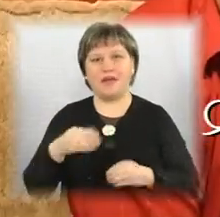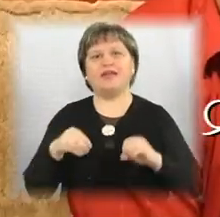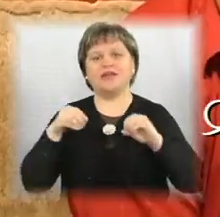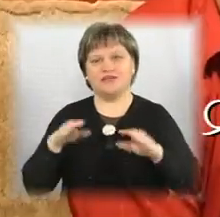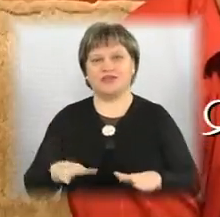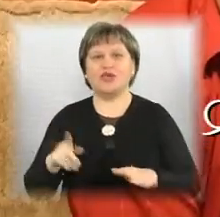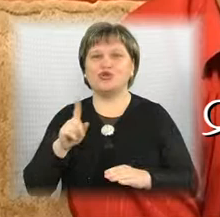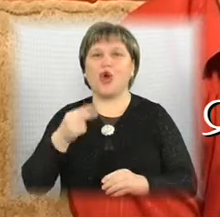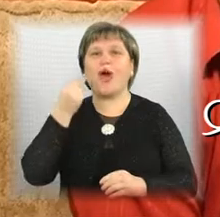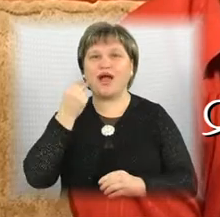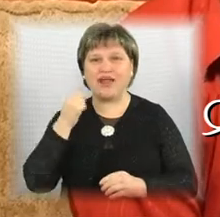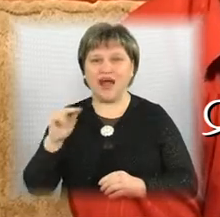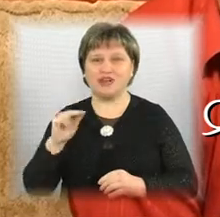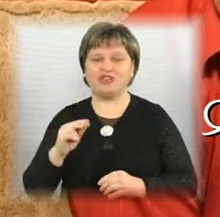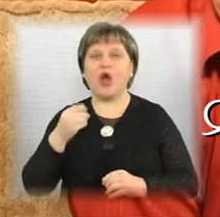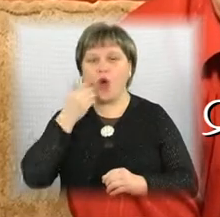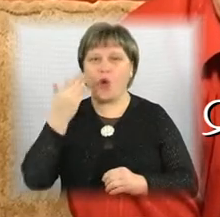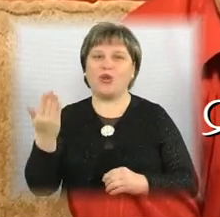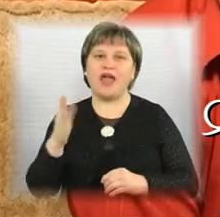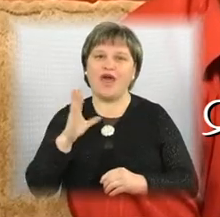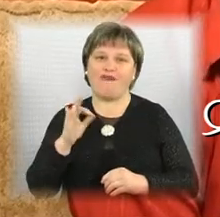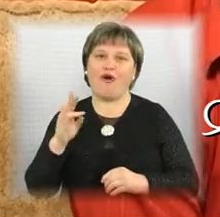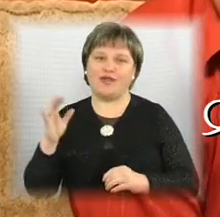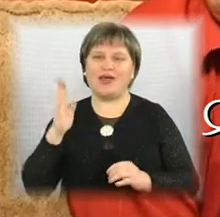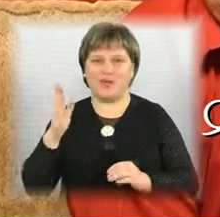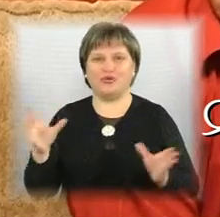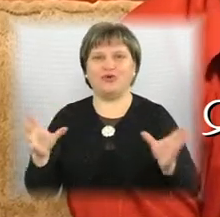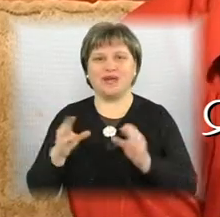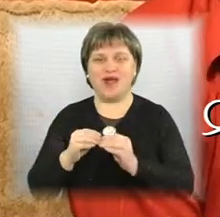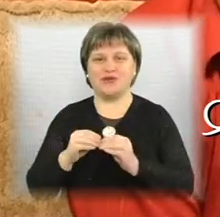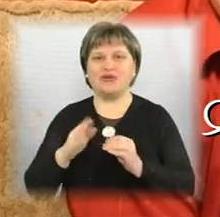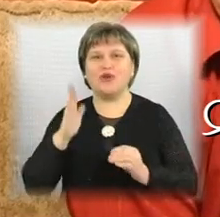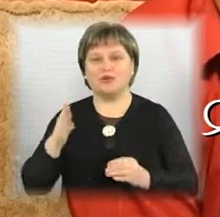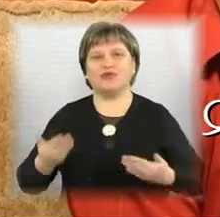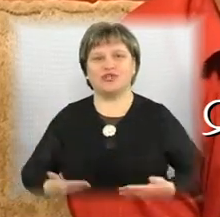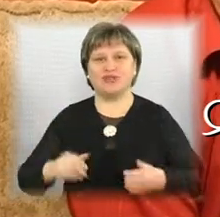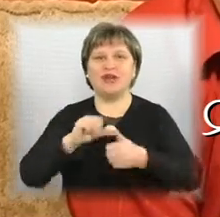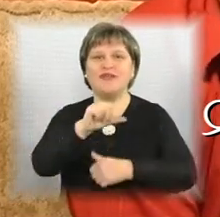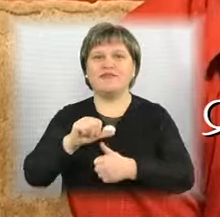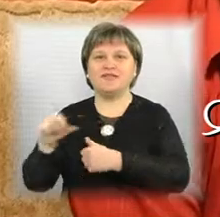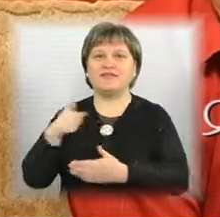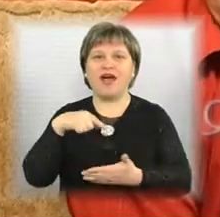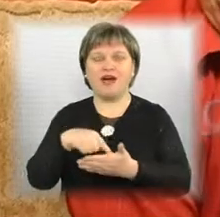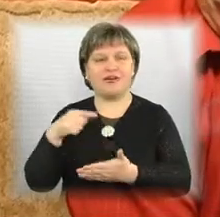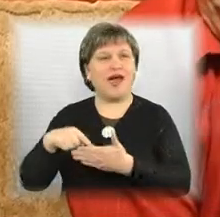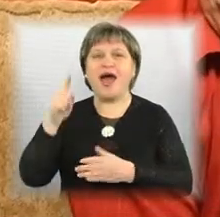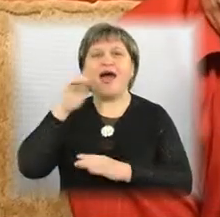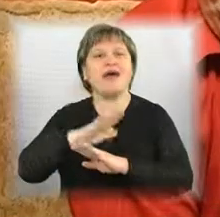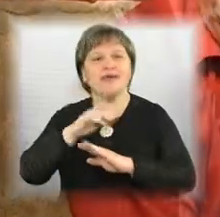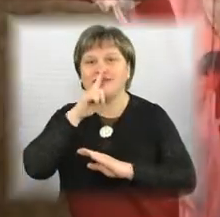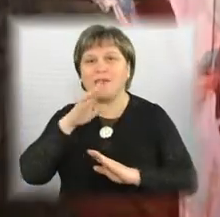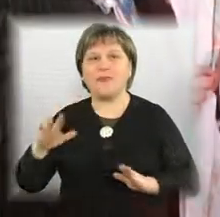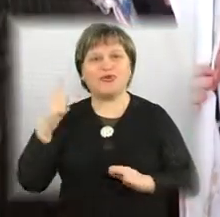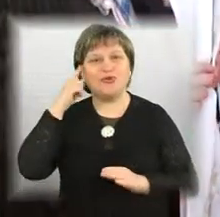краще бути разом. А то будуть жити в різних городах і думати не про змагання